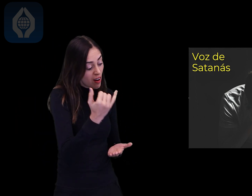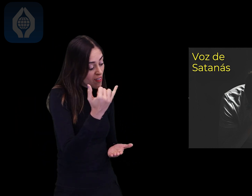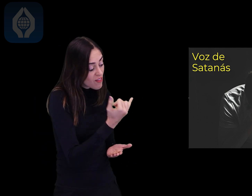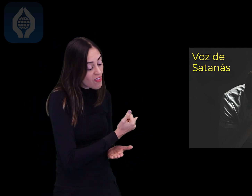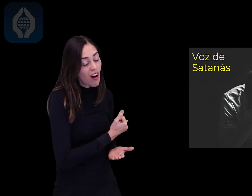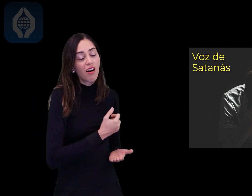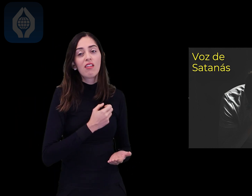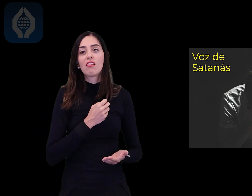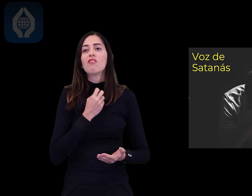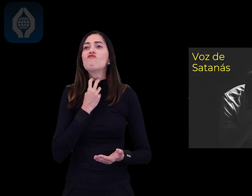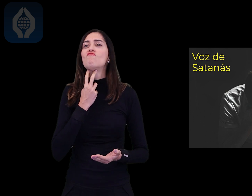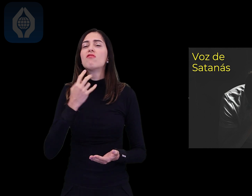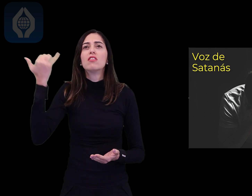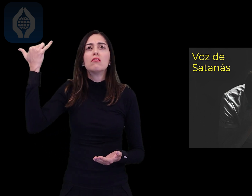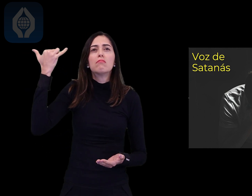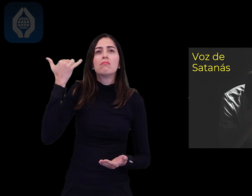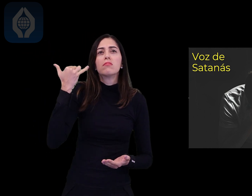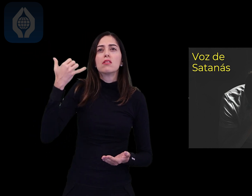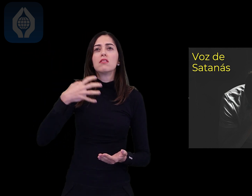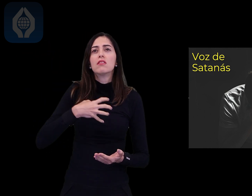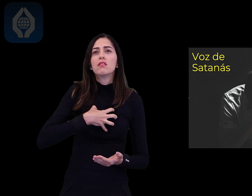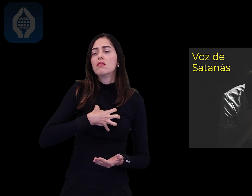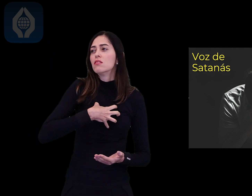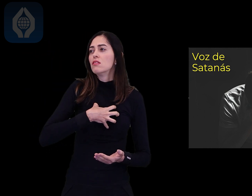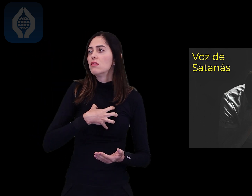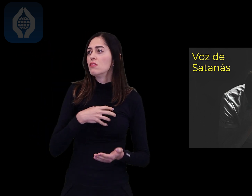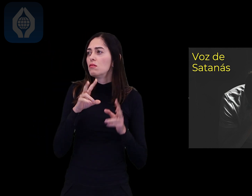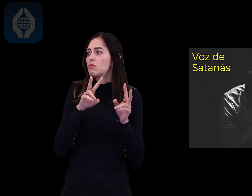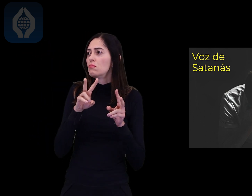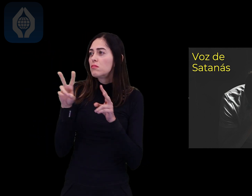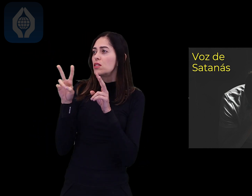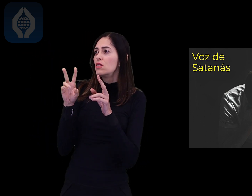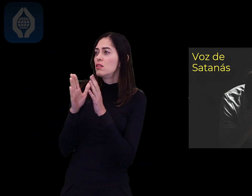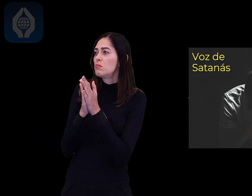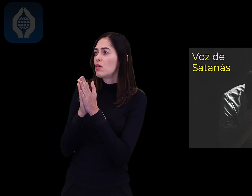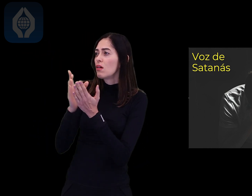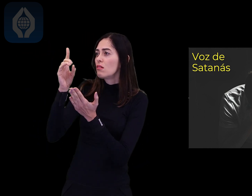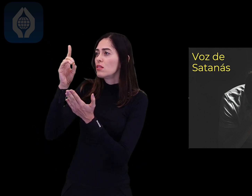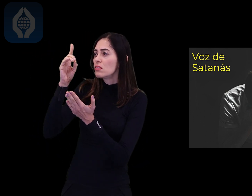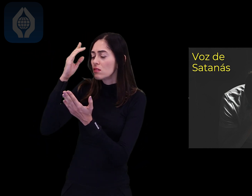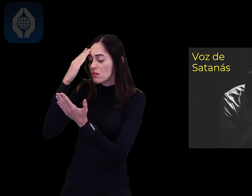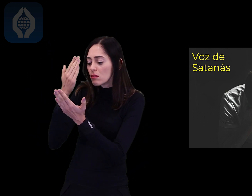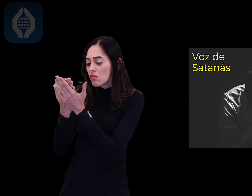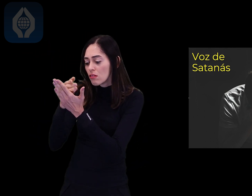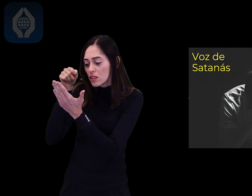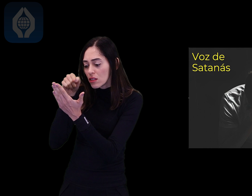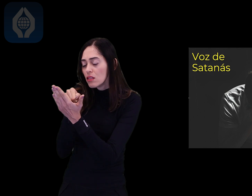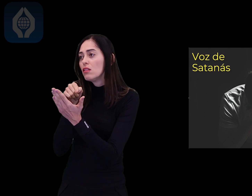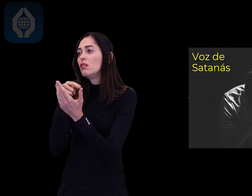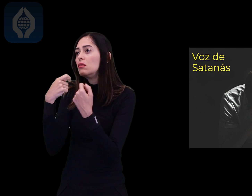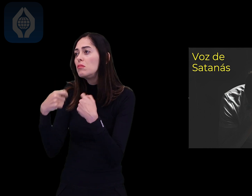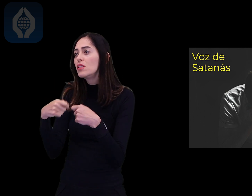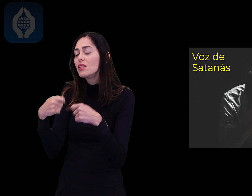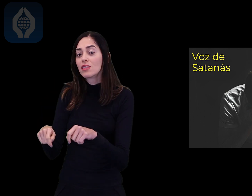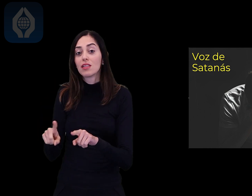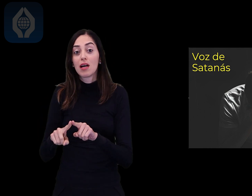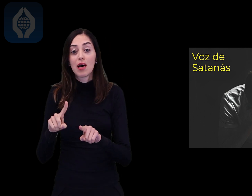pessoas. A voz de Deus e Espírito Santo nos diz: escute a palavra de Deus e confie nele.